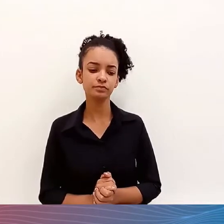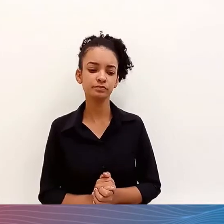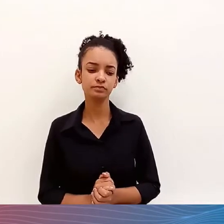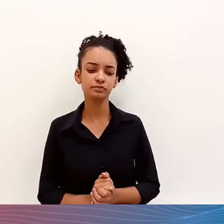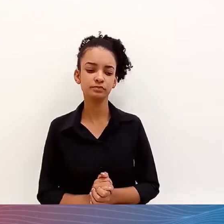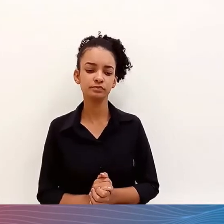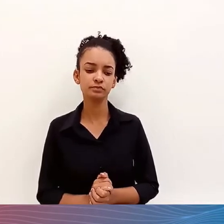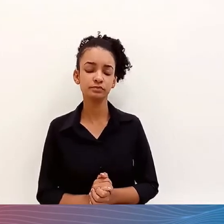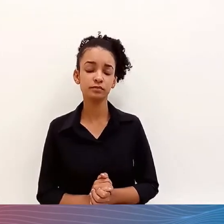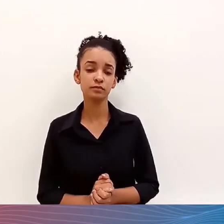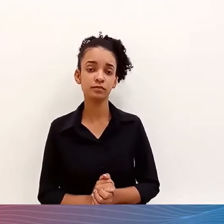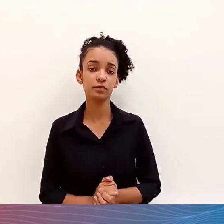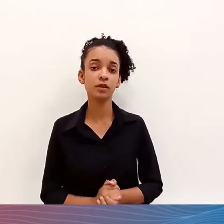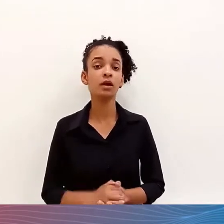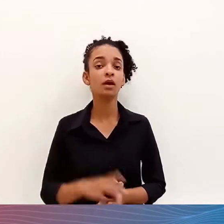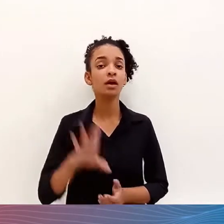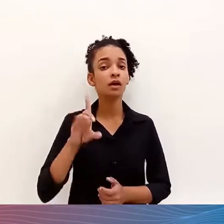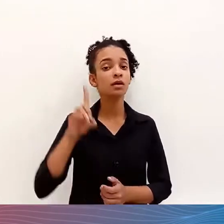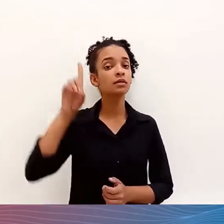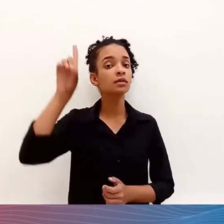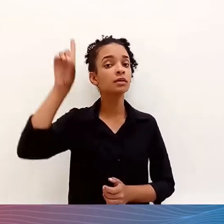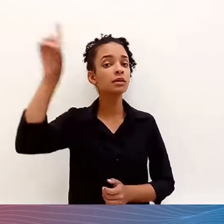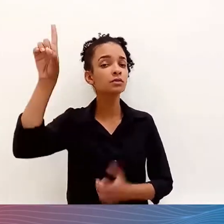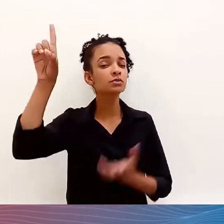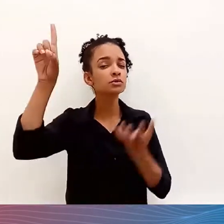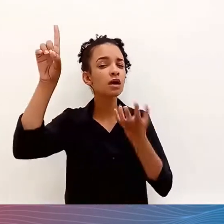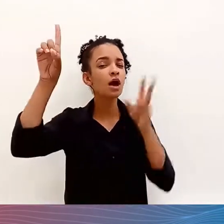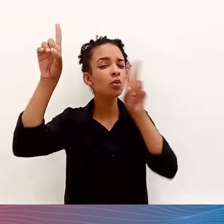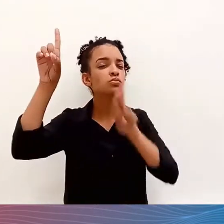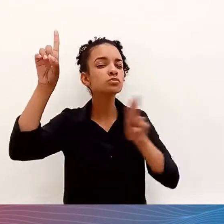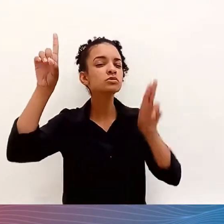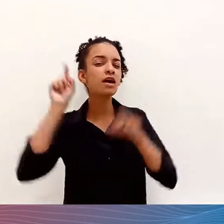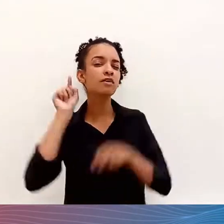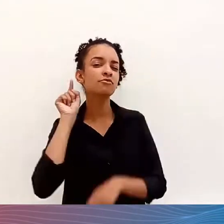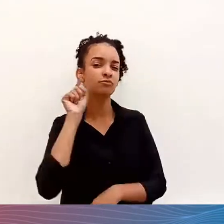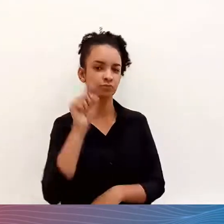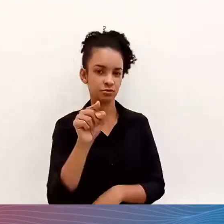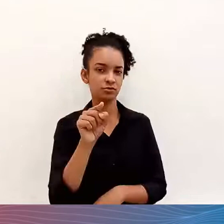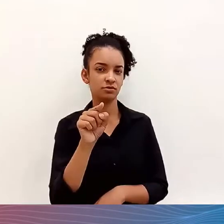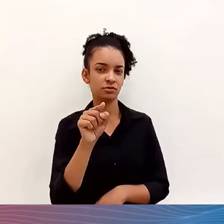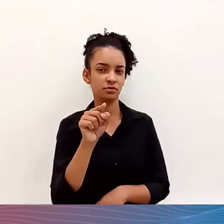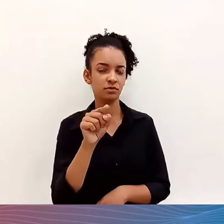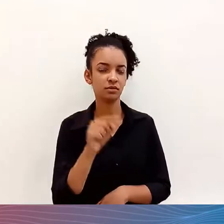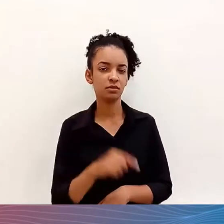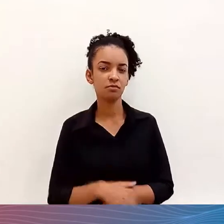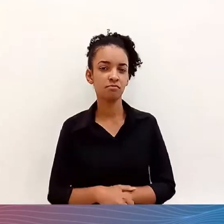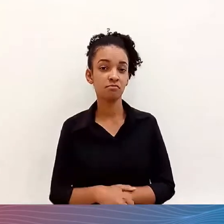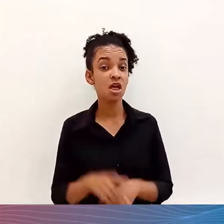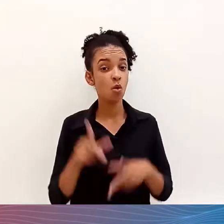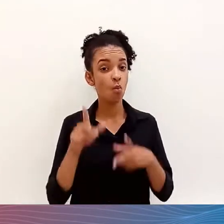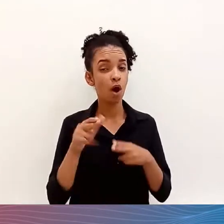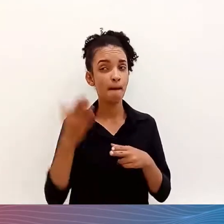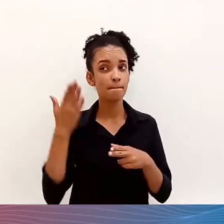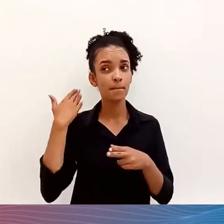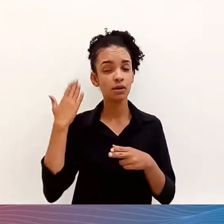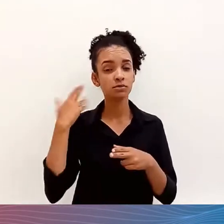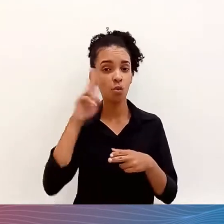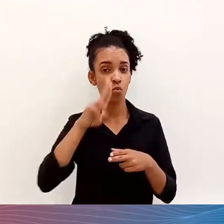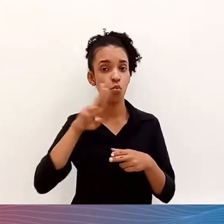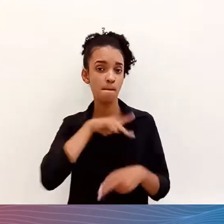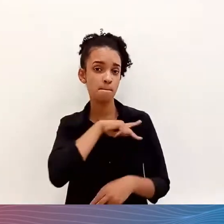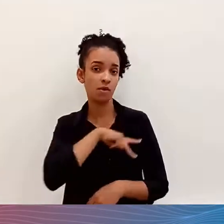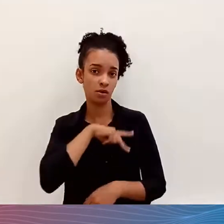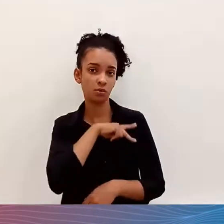Deus quer usar você. Assim como usou Paulo. O que Paulo disse em